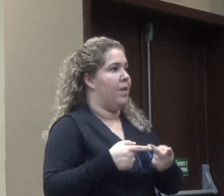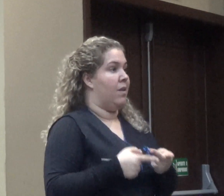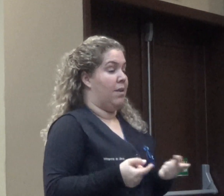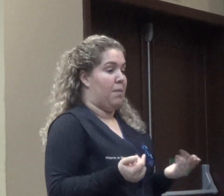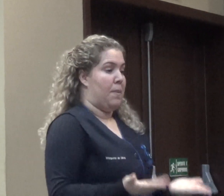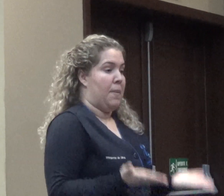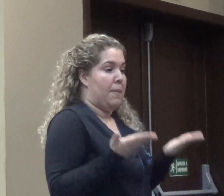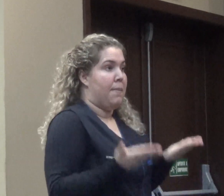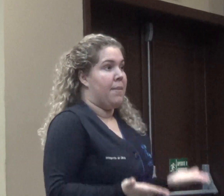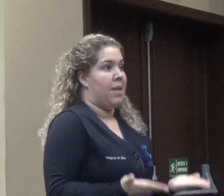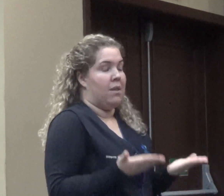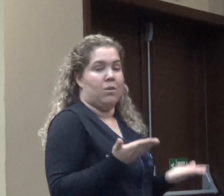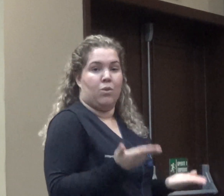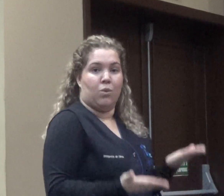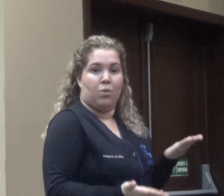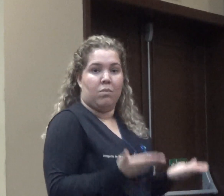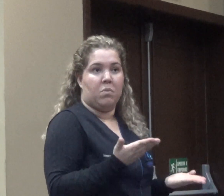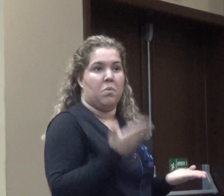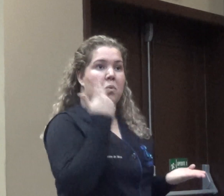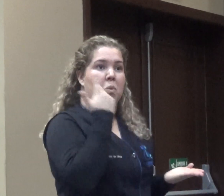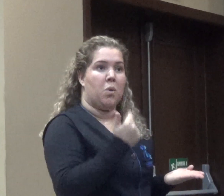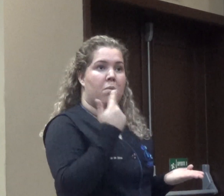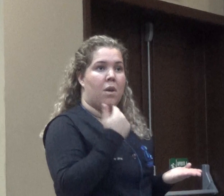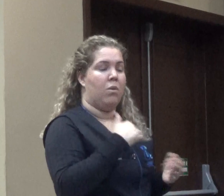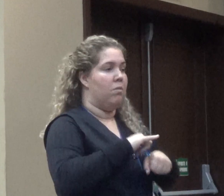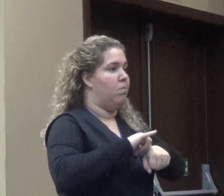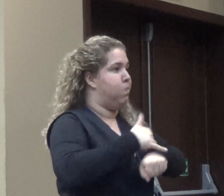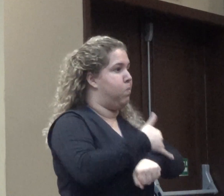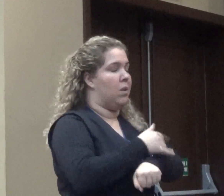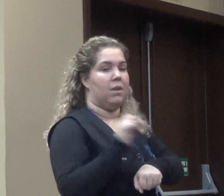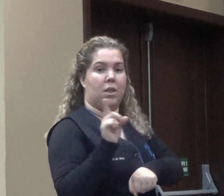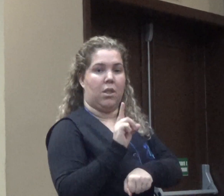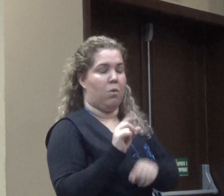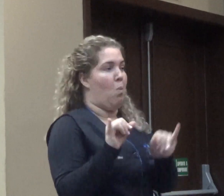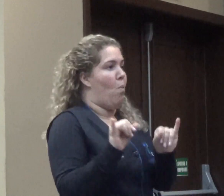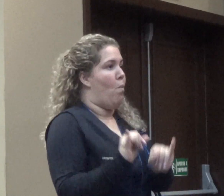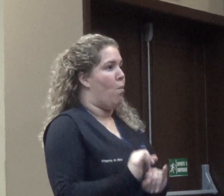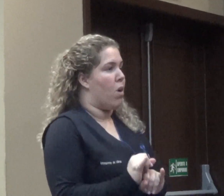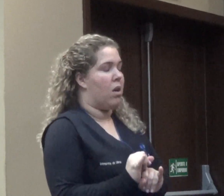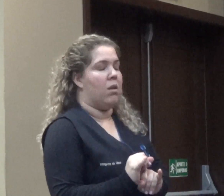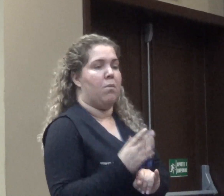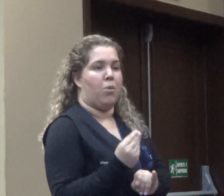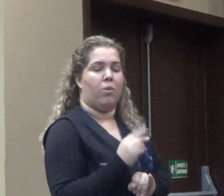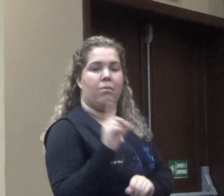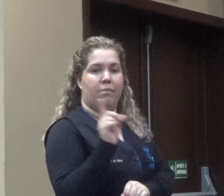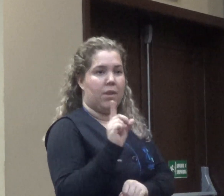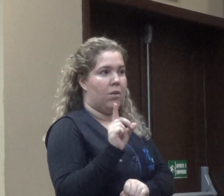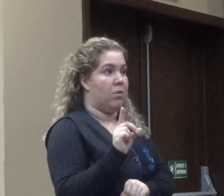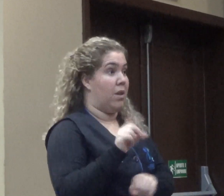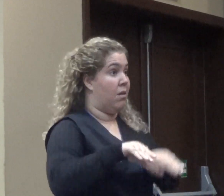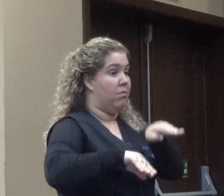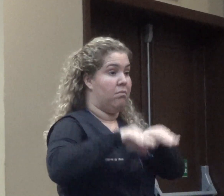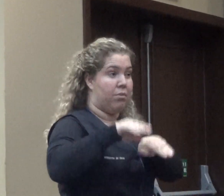eram obesos nem magros demais, faziam exercício físico mais de 4 vezes por semana,